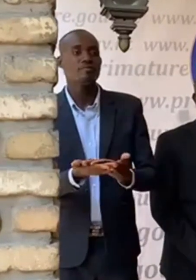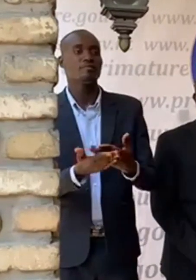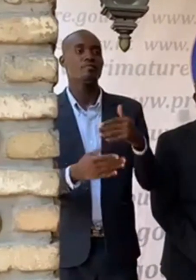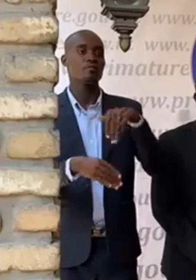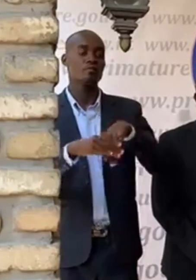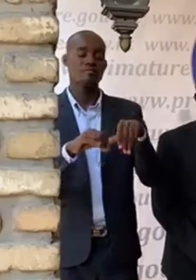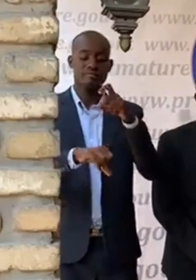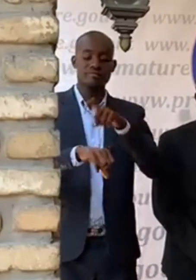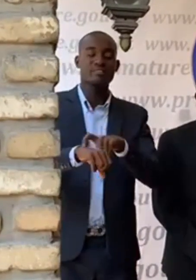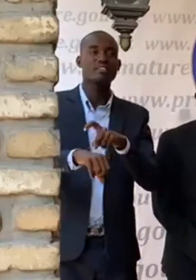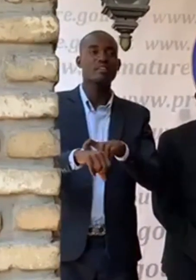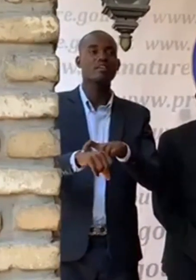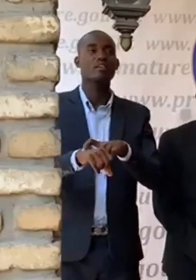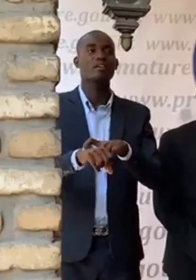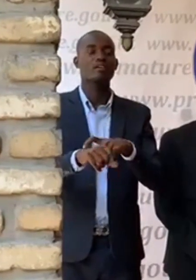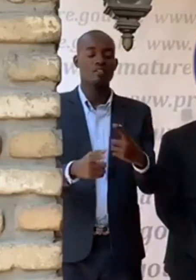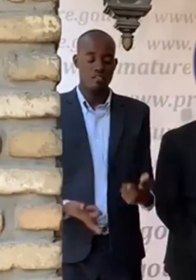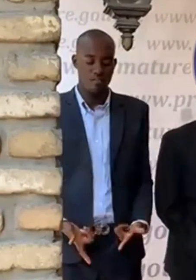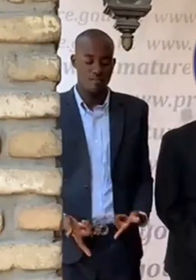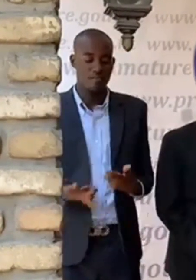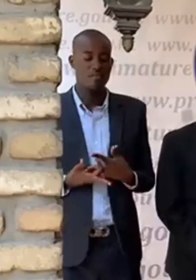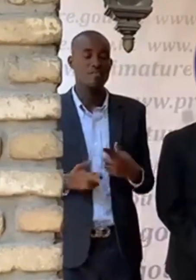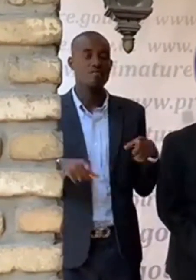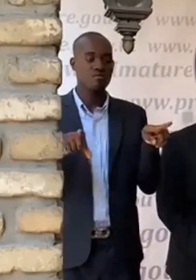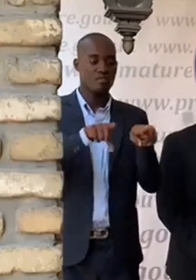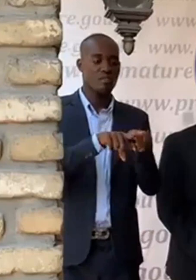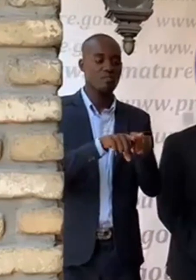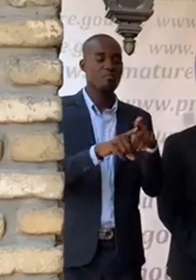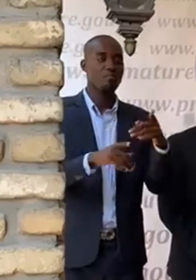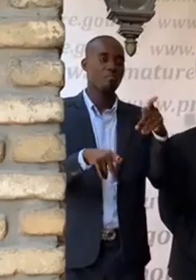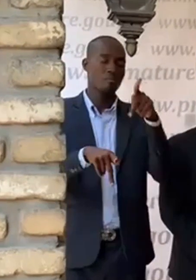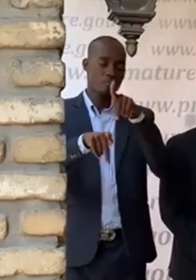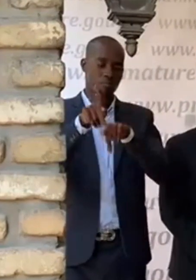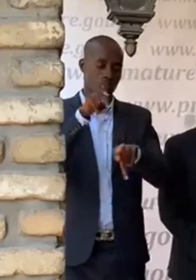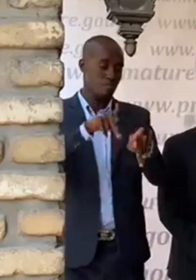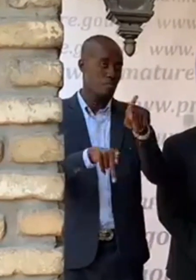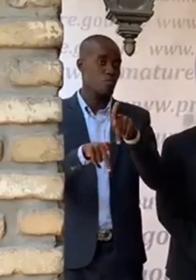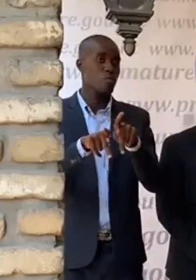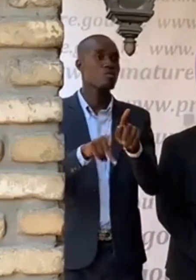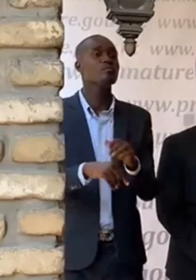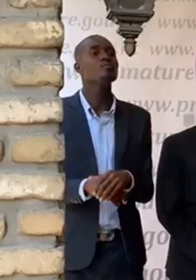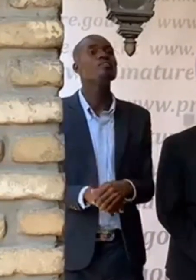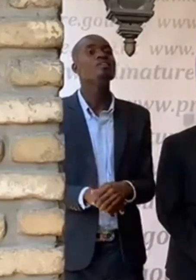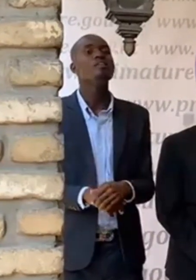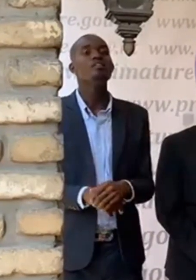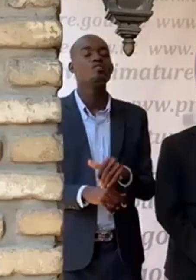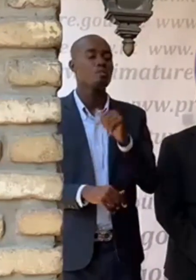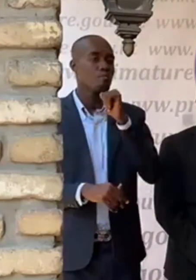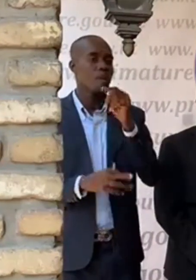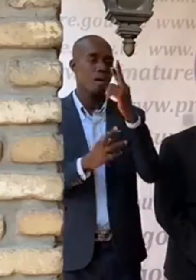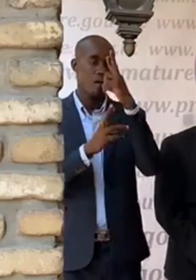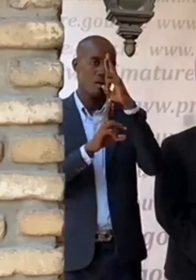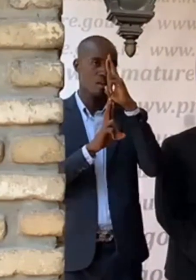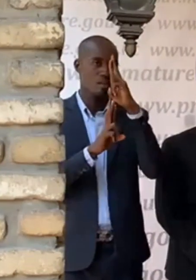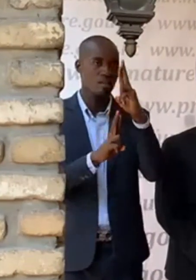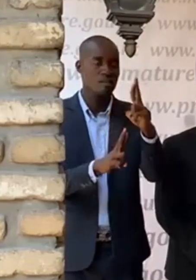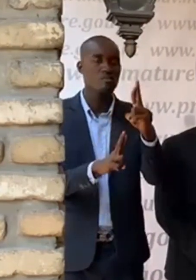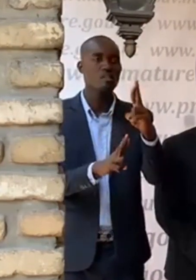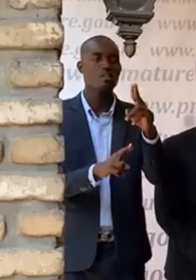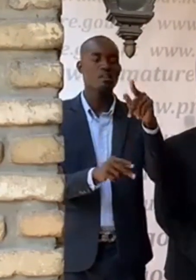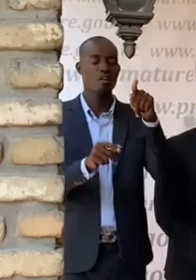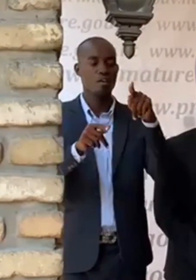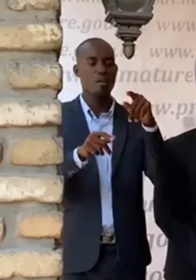premier ministre c'est yon nan moun et qui t'est toujours à bail des conférences de presse yon façon pour t'a fè konnen y a